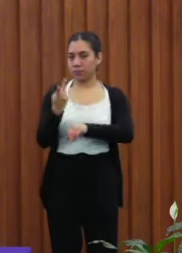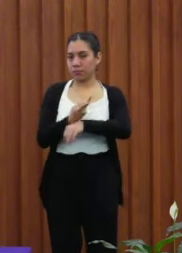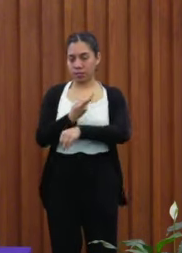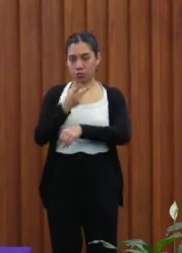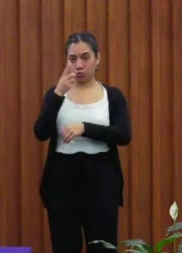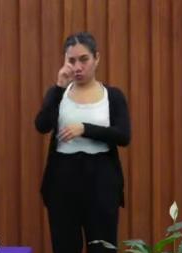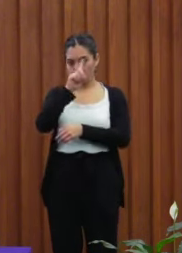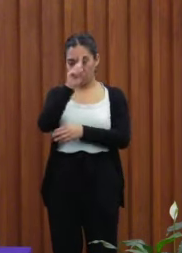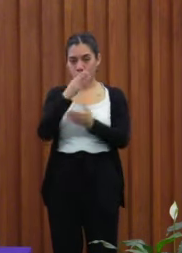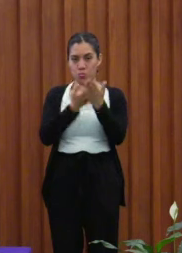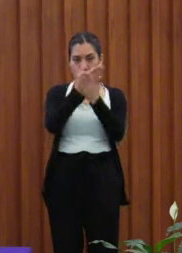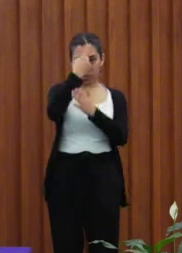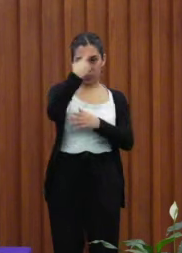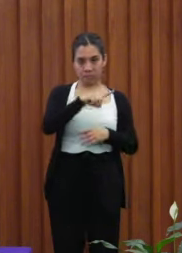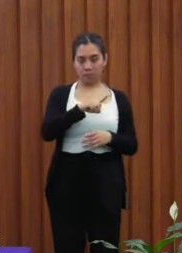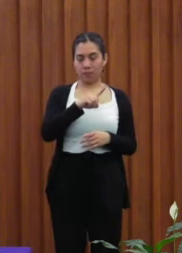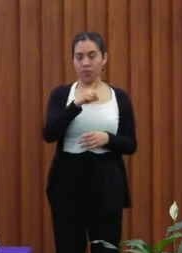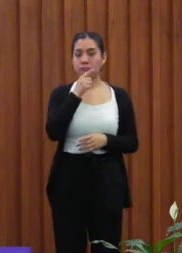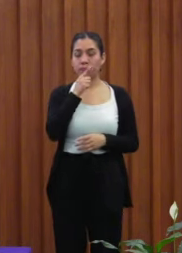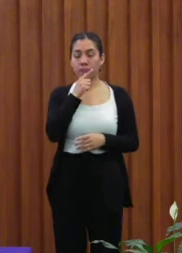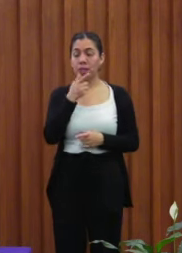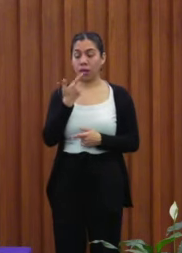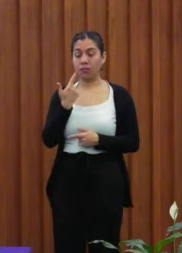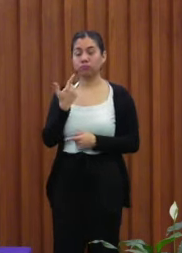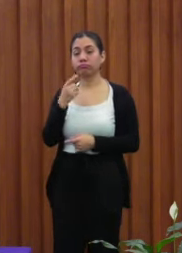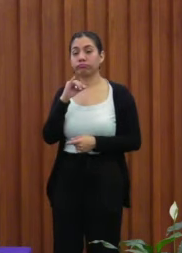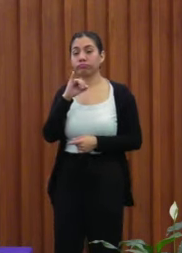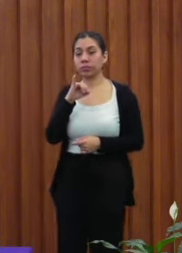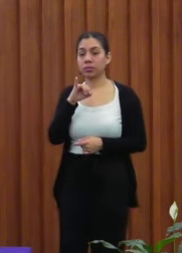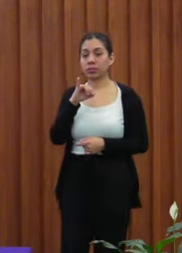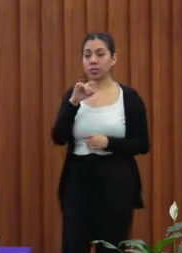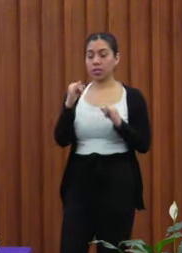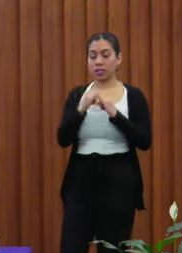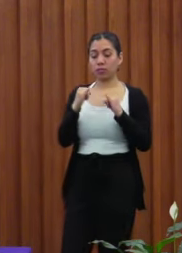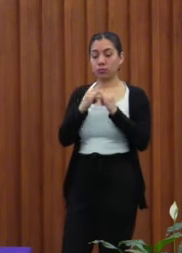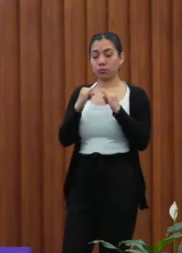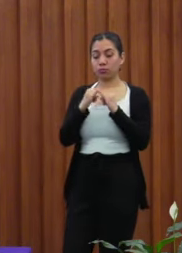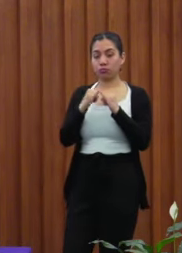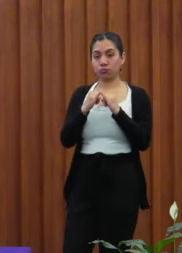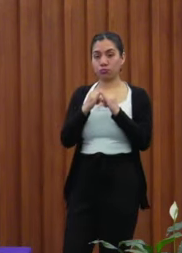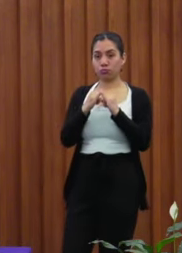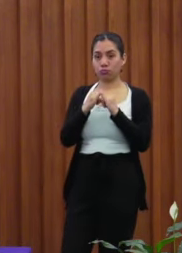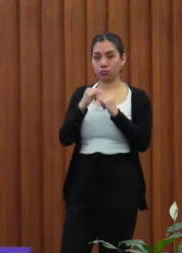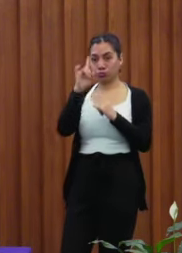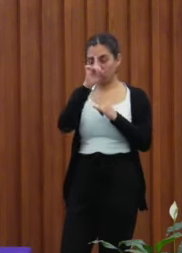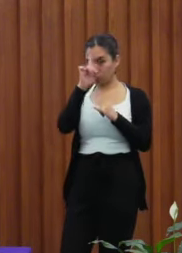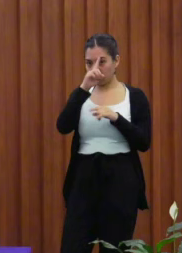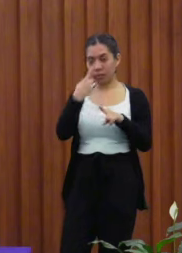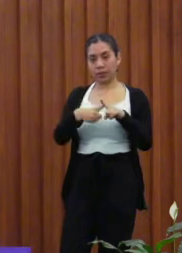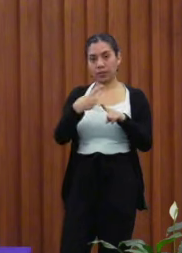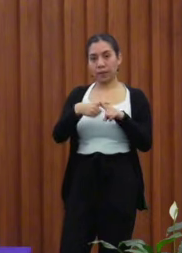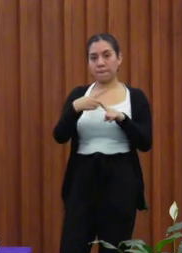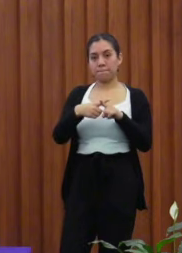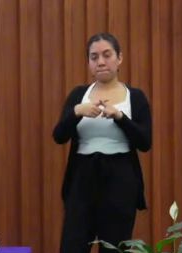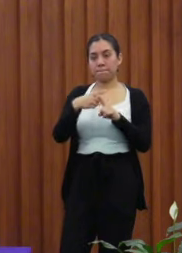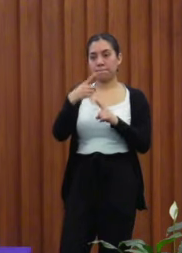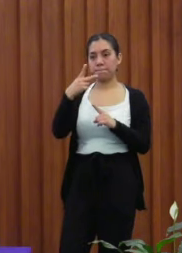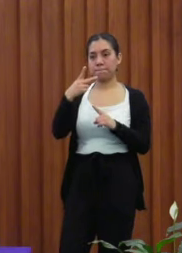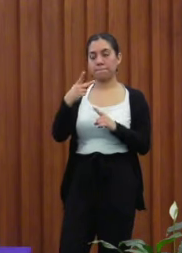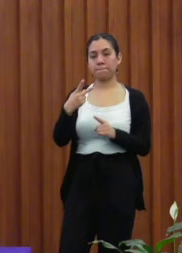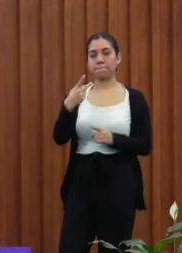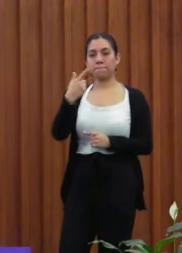y anunciarles que la autoridad a la que estaba destinada esta recomendación, que es la Procuraduría de Justicia de